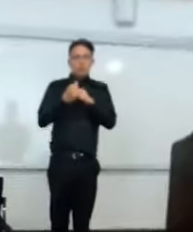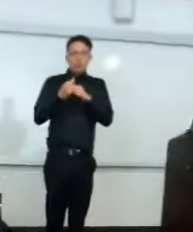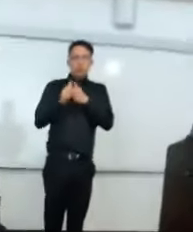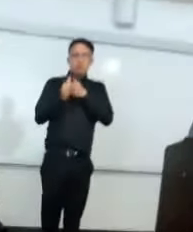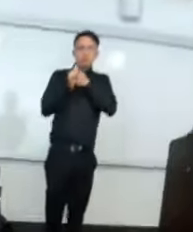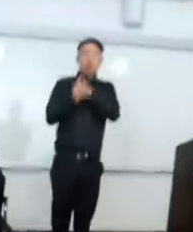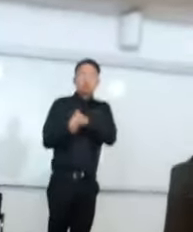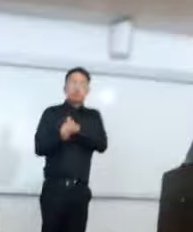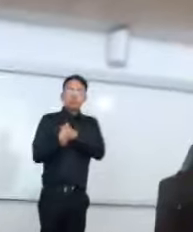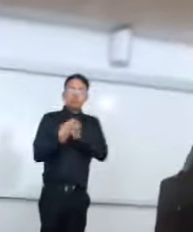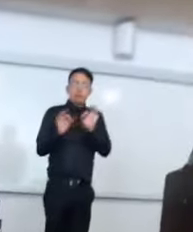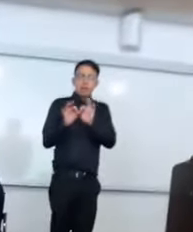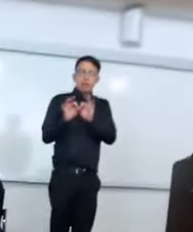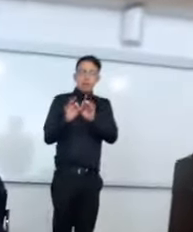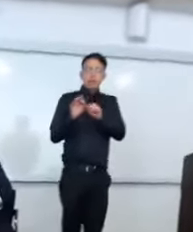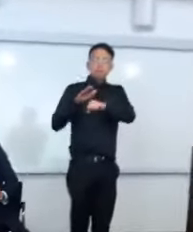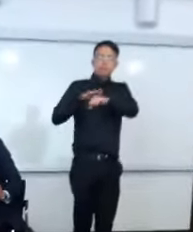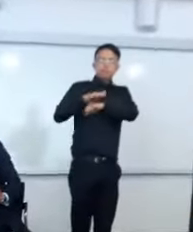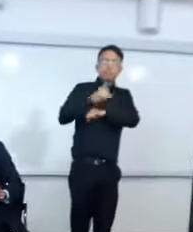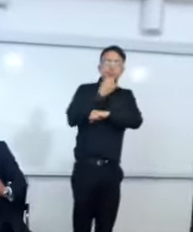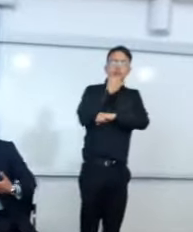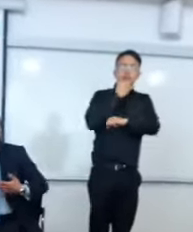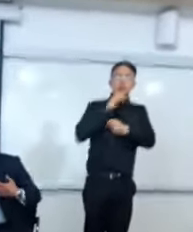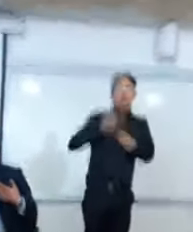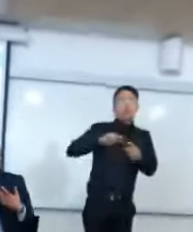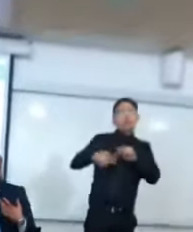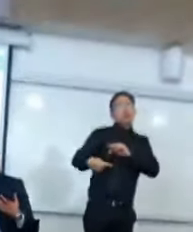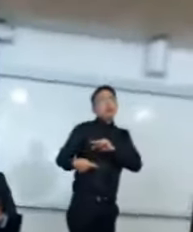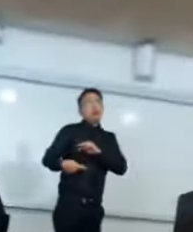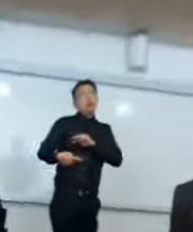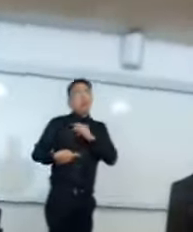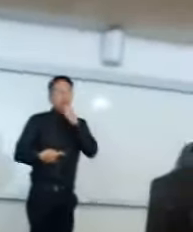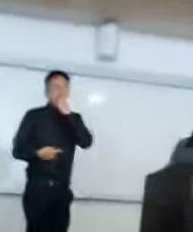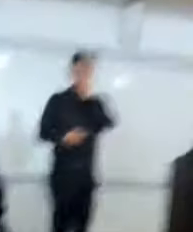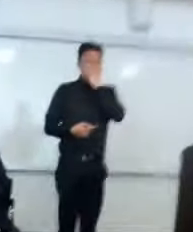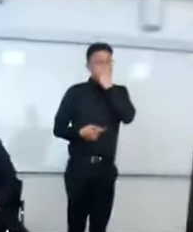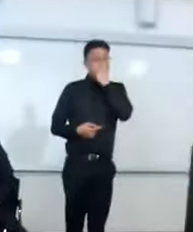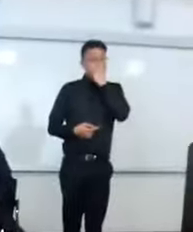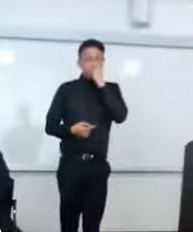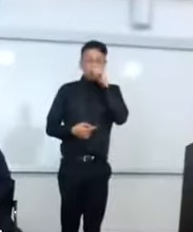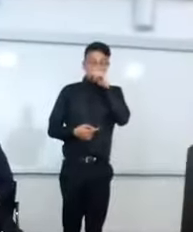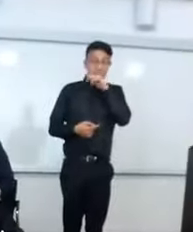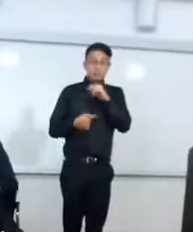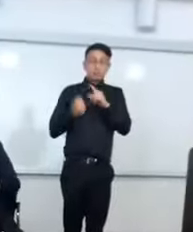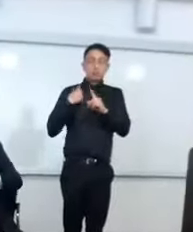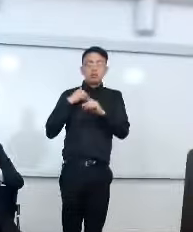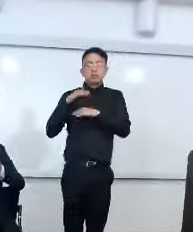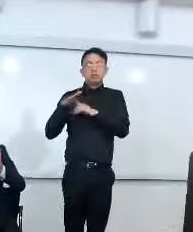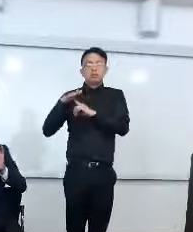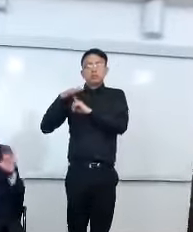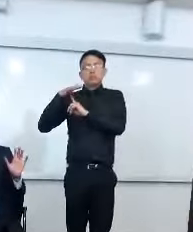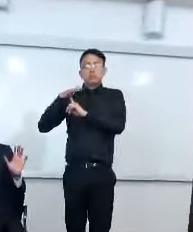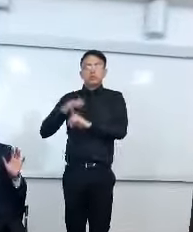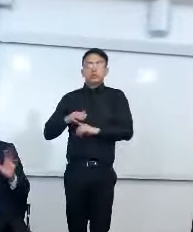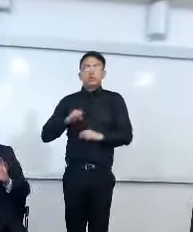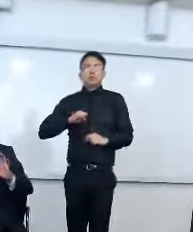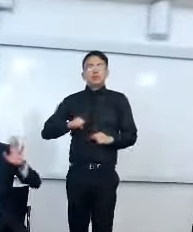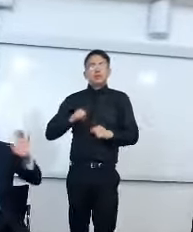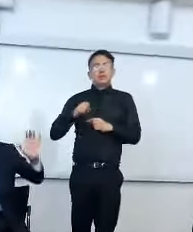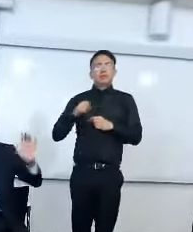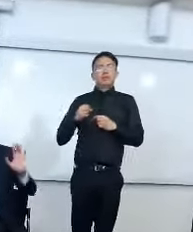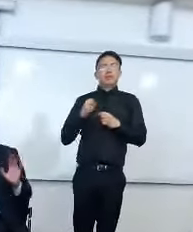pueden ser antes, pueden llegar en algún momento a ser contrario, pueden vulnerar muchos más derechos, porque pues una norma